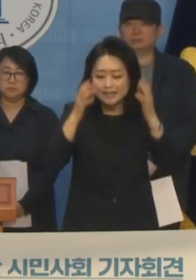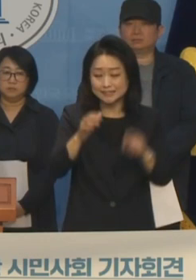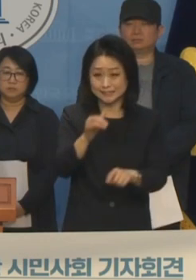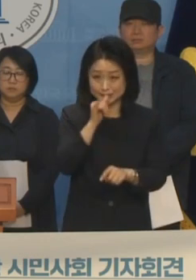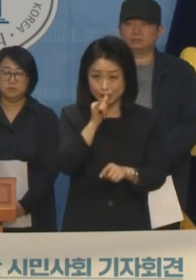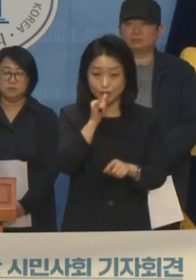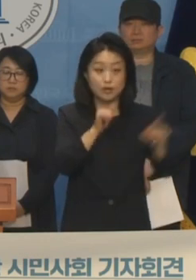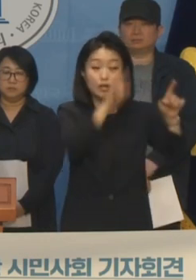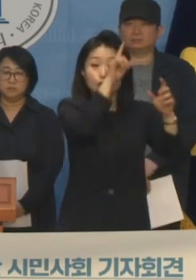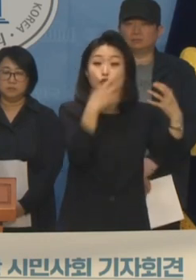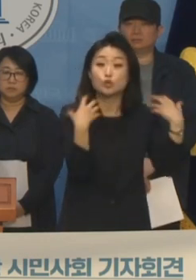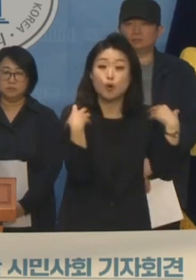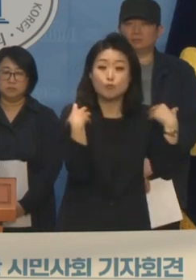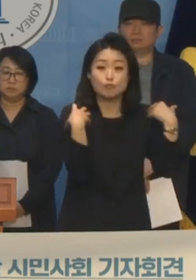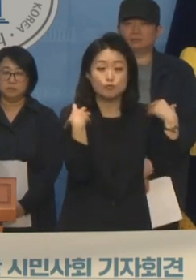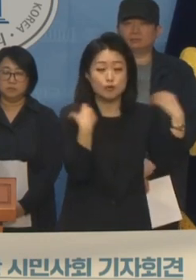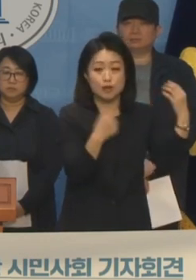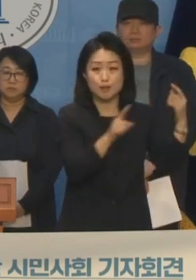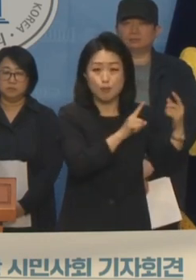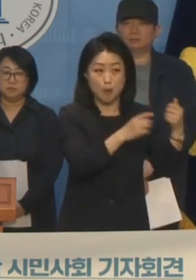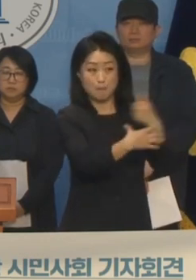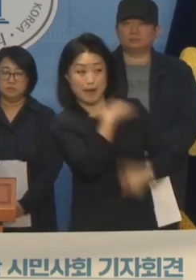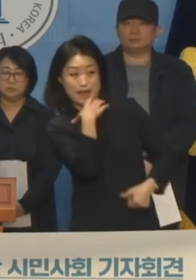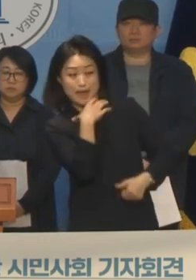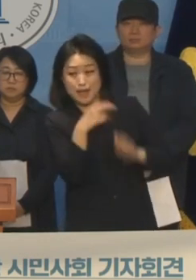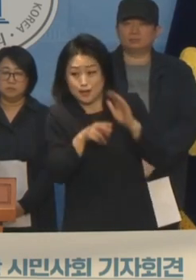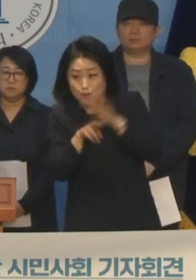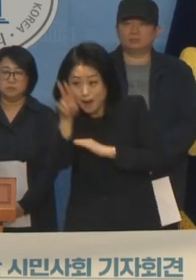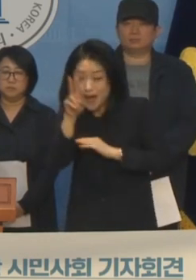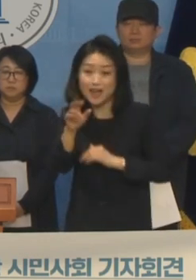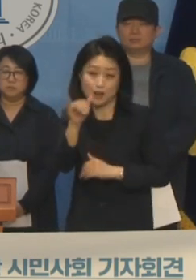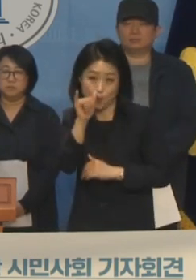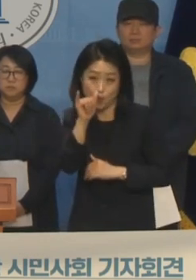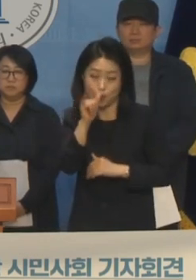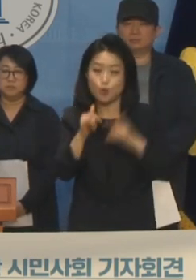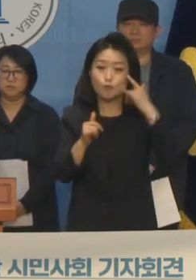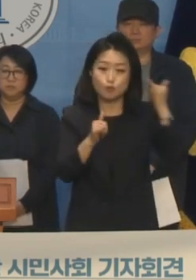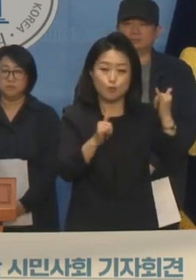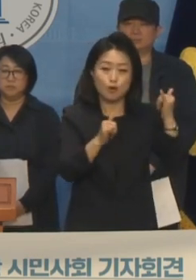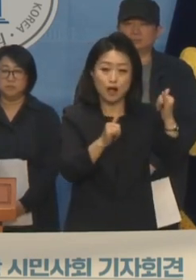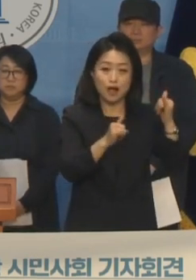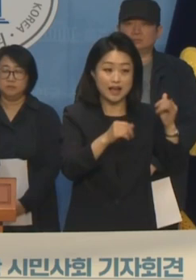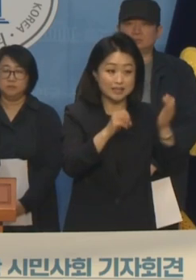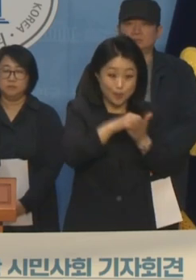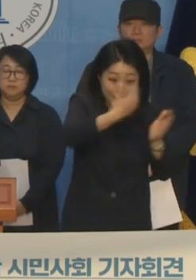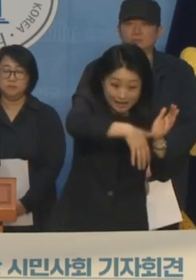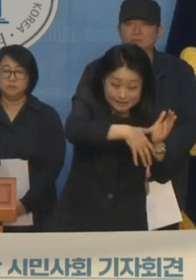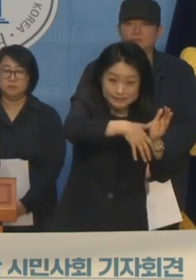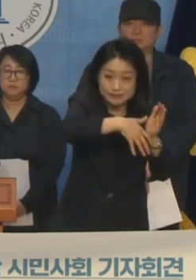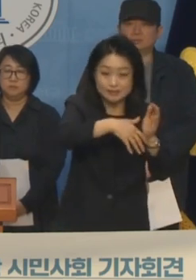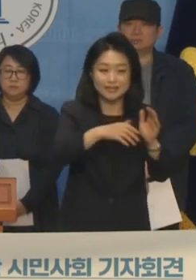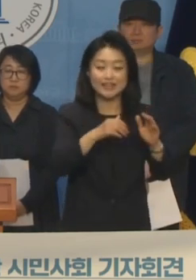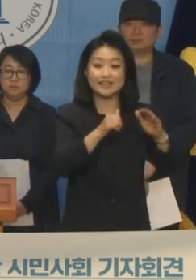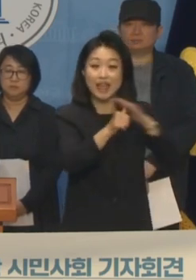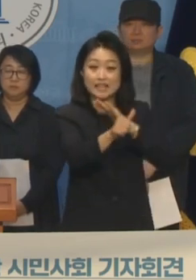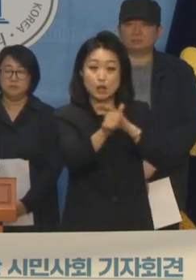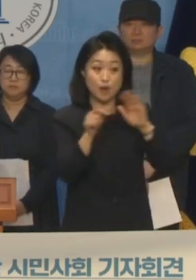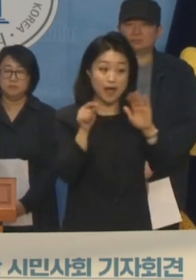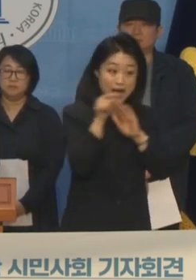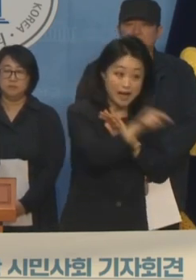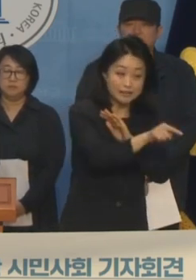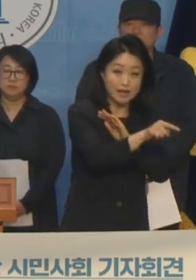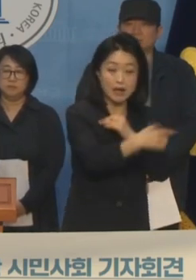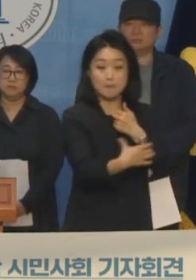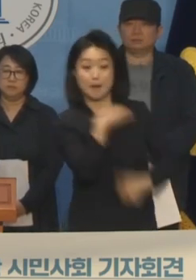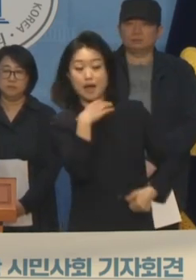본국 정부의 박해를 피해온 난민은 물론 부모가 미등록 상태인 아동들은 본국 대사관에 방문했다가 불이익을 받을 수